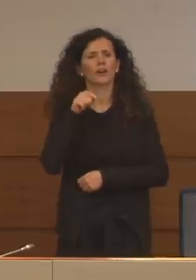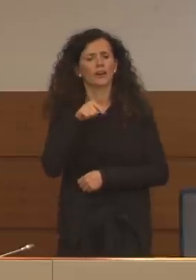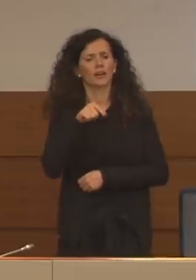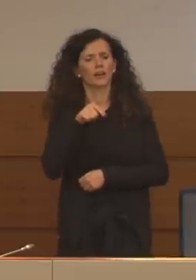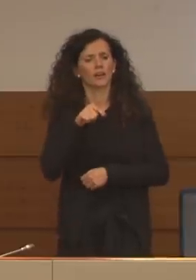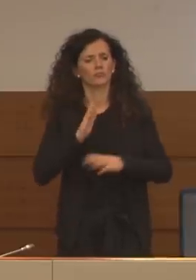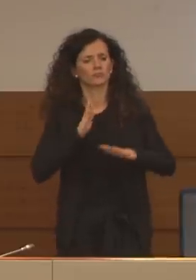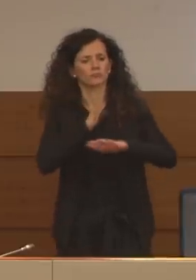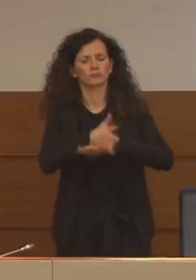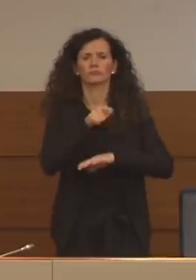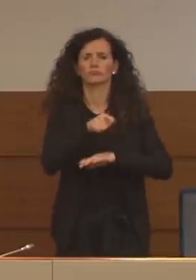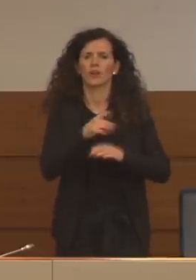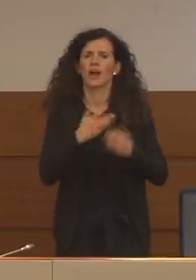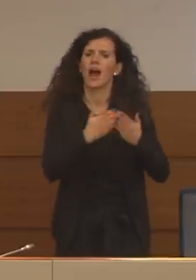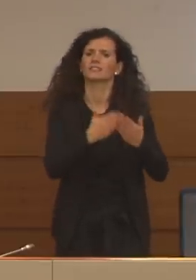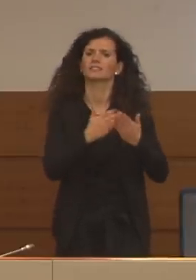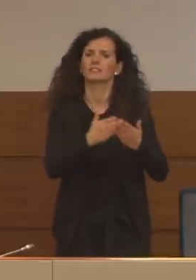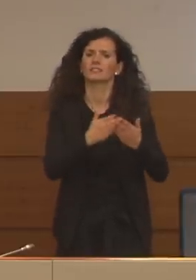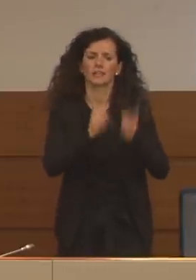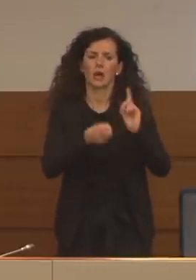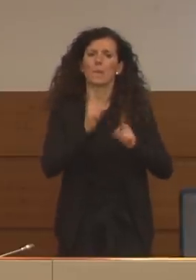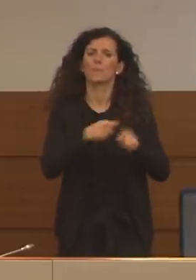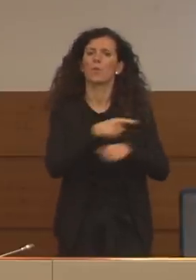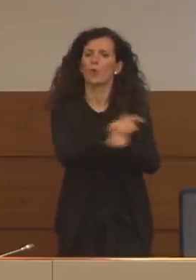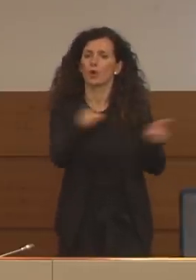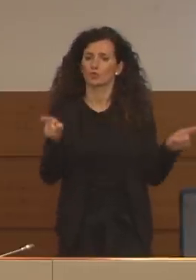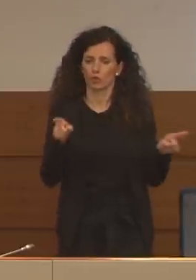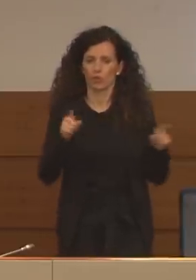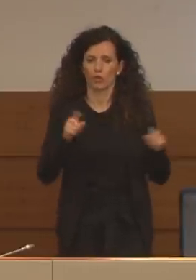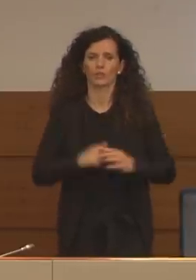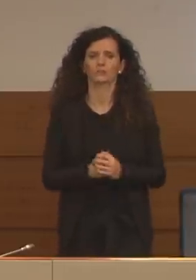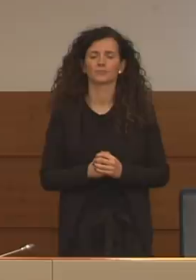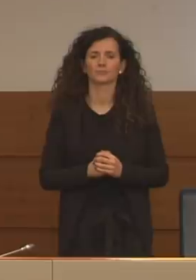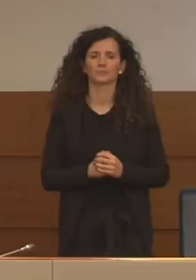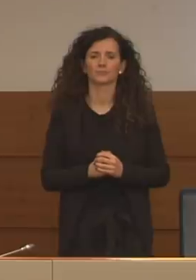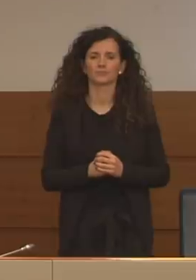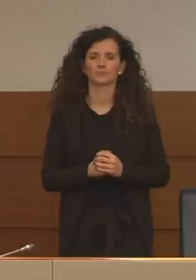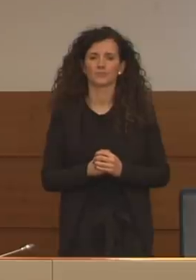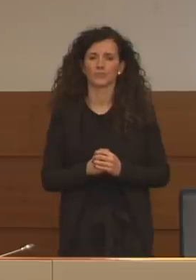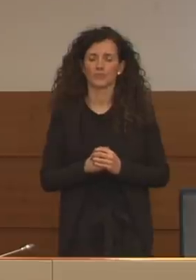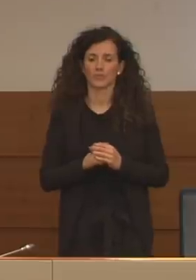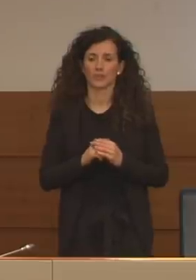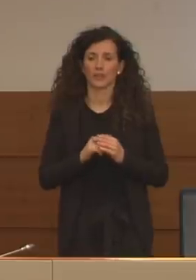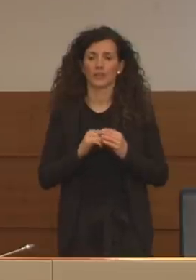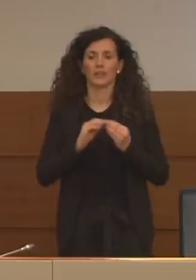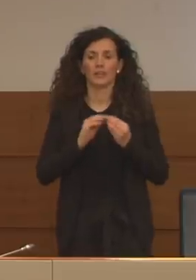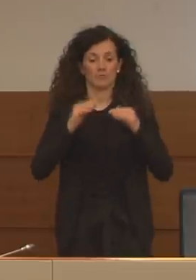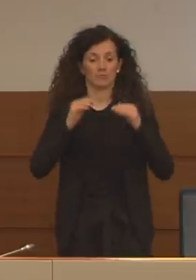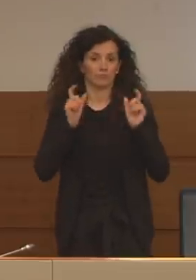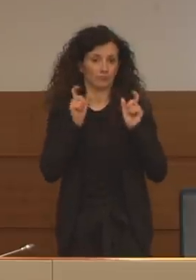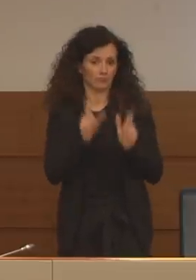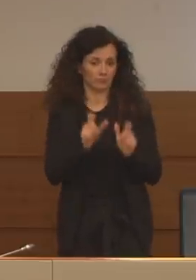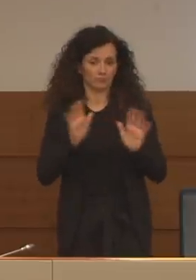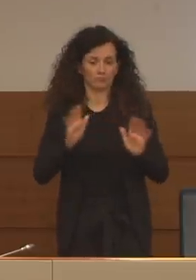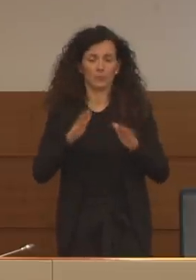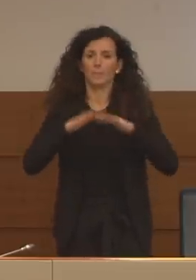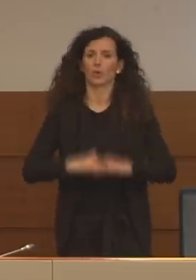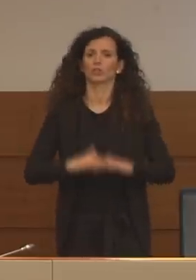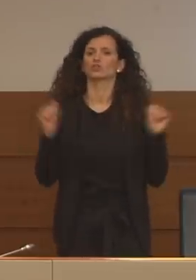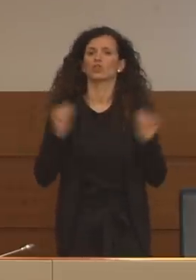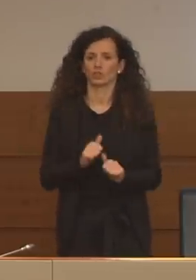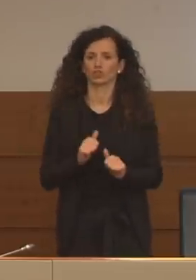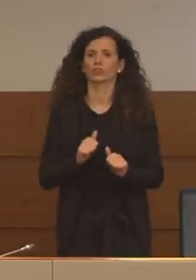nelle attività di assistenza alla popolazione per quanto riguarda il sistema di protezione civile ovviamente